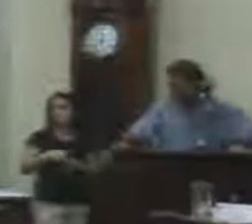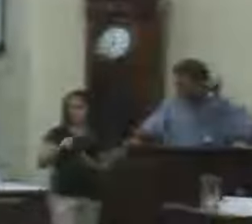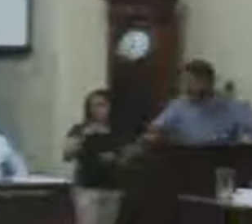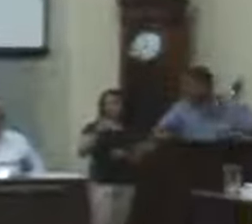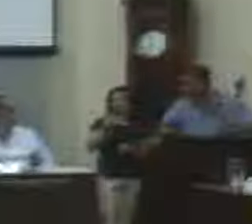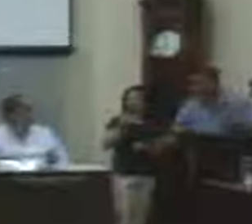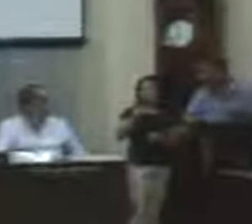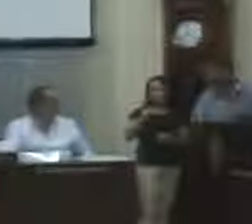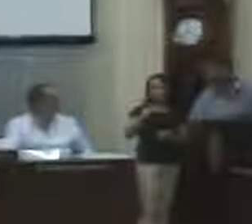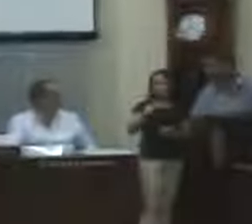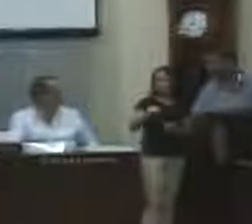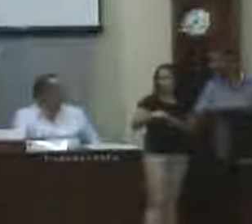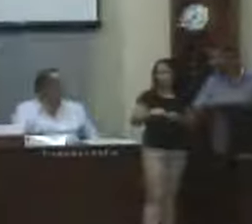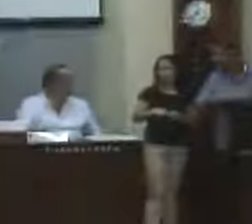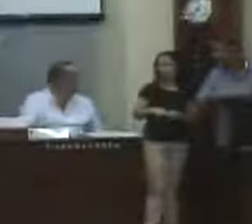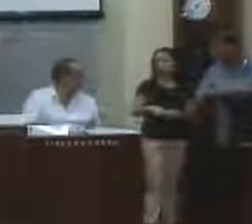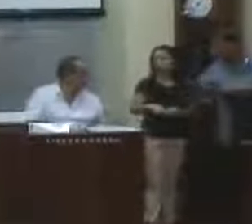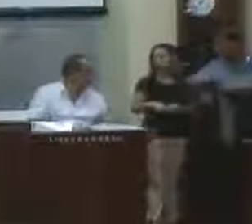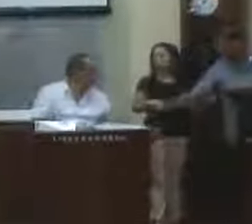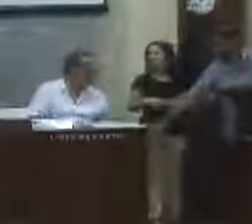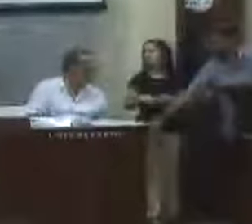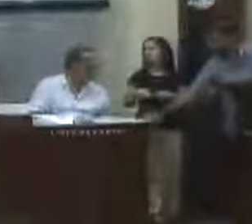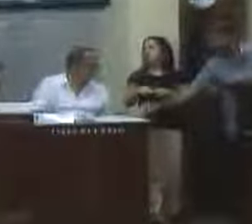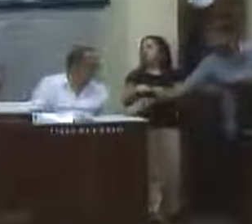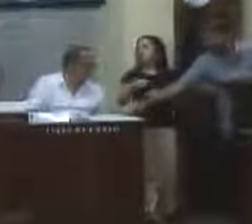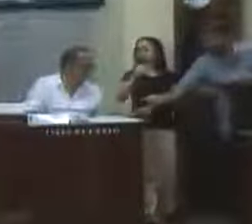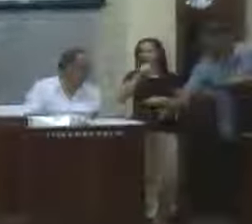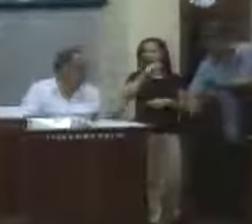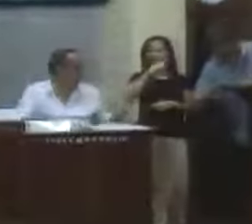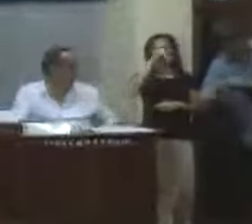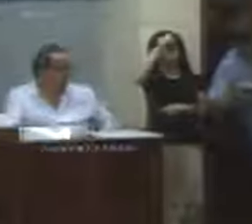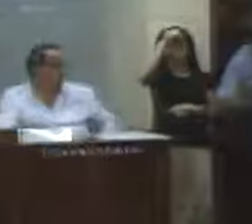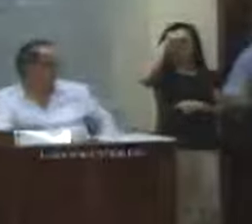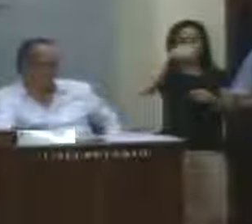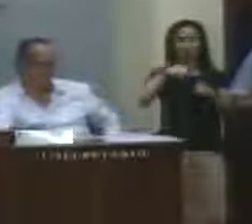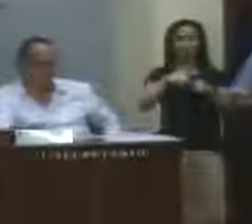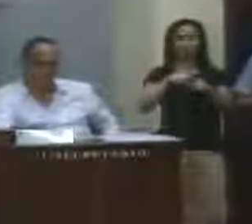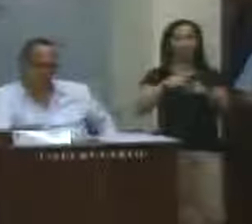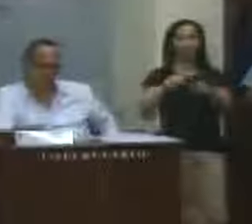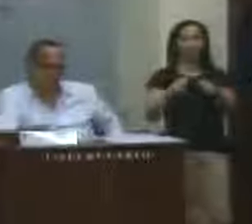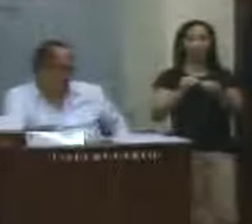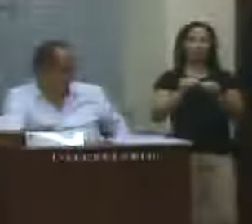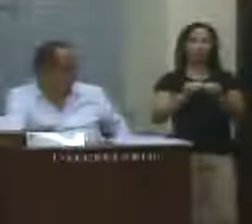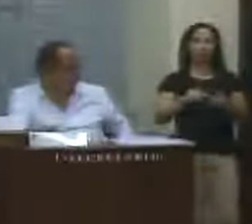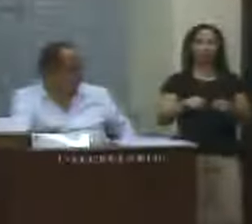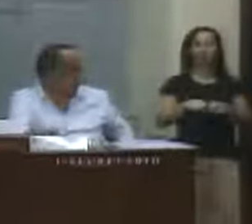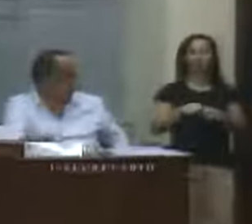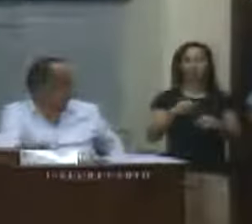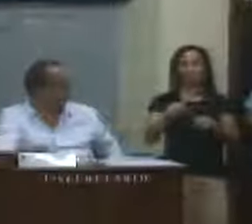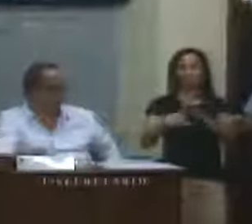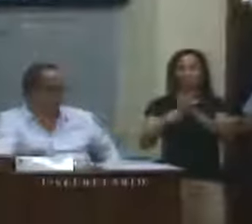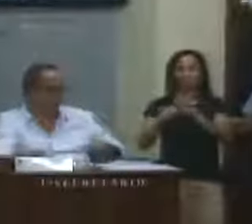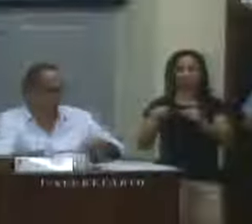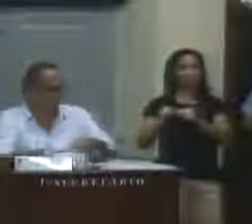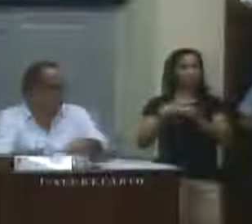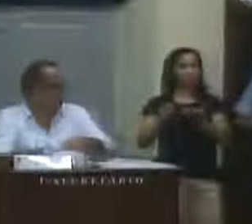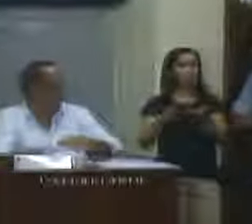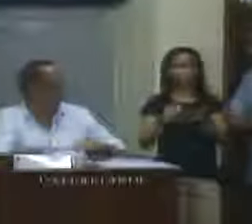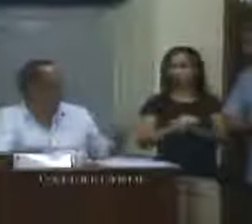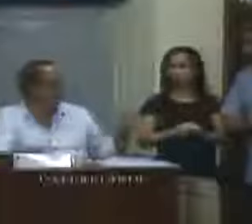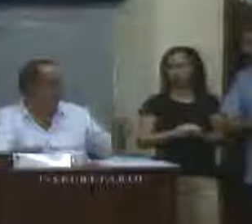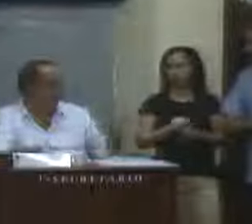Glória, senhor subprefeito Vitor Emanuel Couto, presidente da Acretur, convidado para a sessão de hoje, Mauro